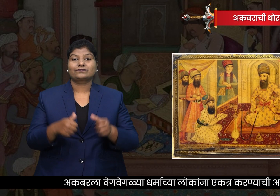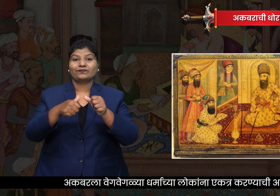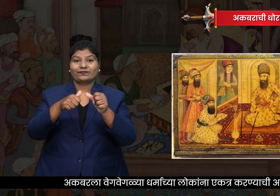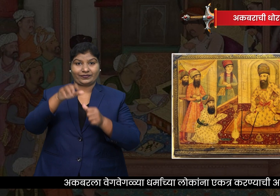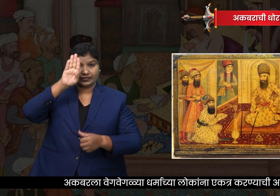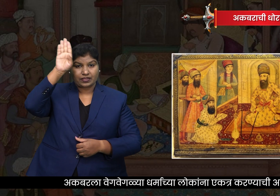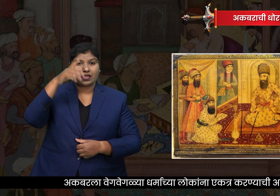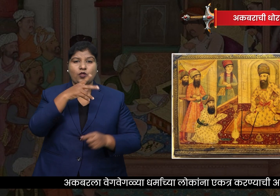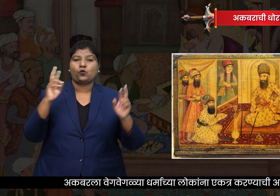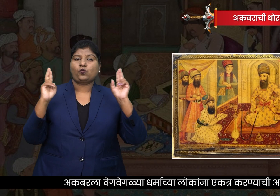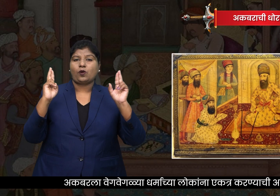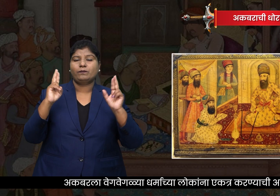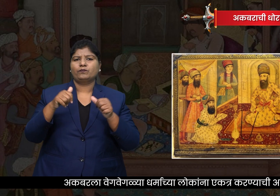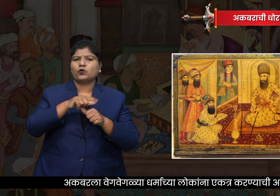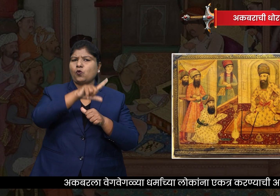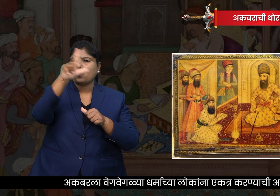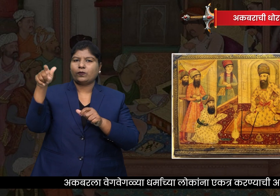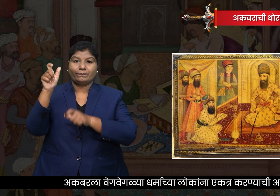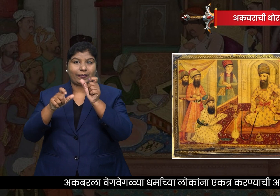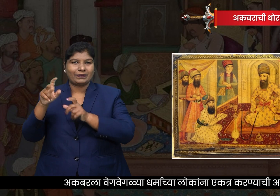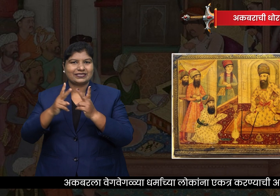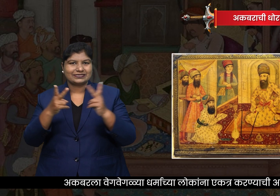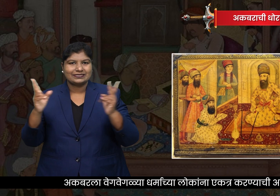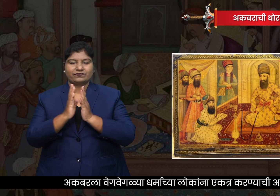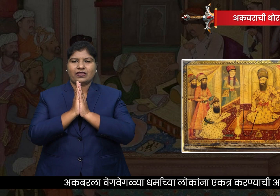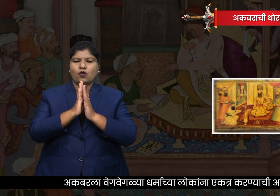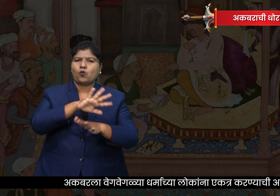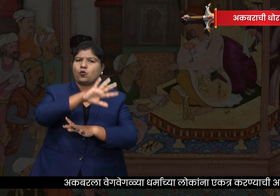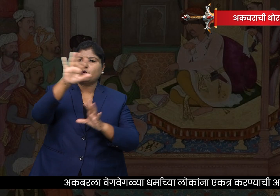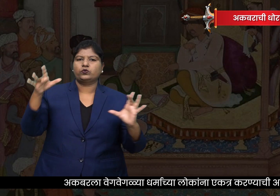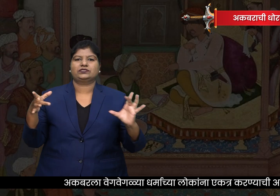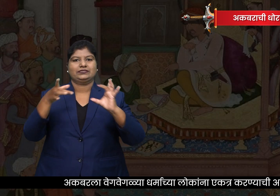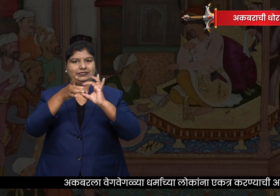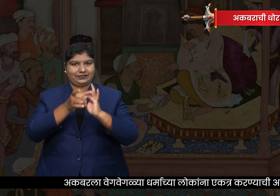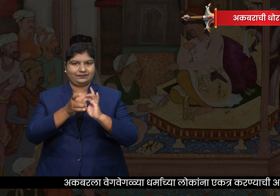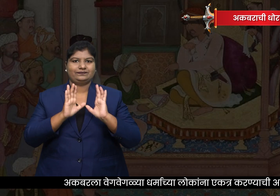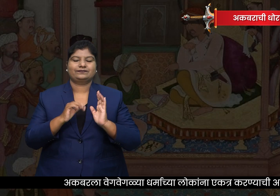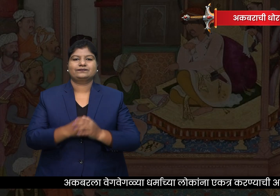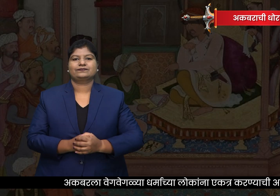अकबराला वेगवेगळ्या धर्मांच्या लोकांना एकत्र करण्याची आशा होती.